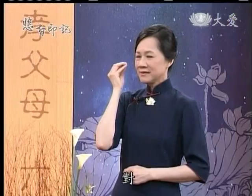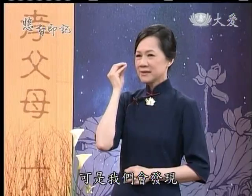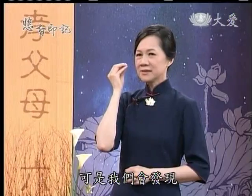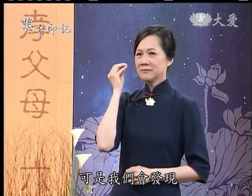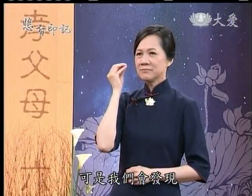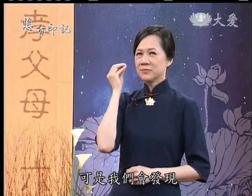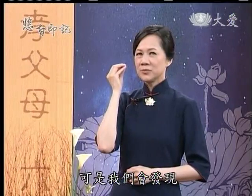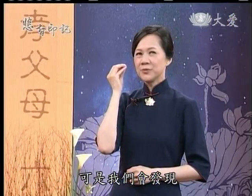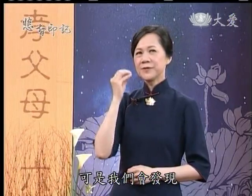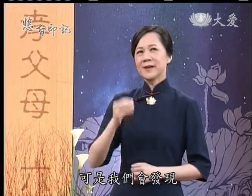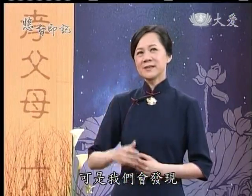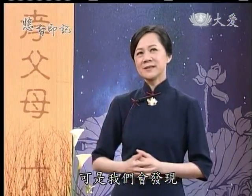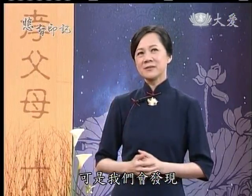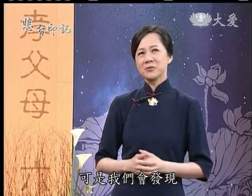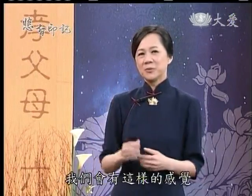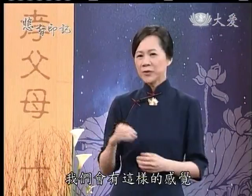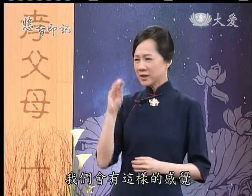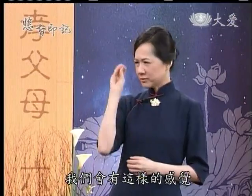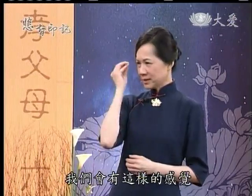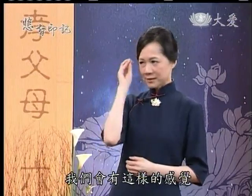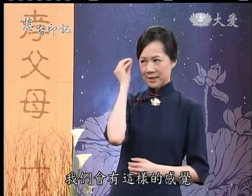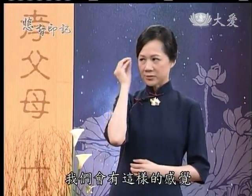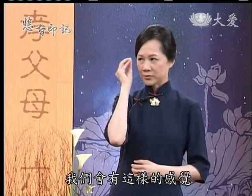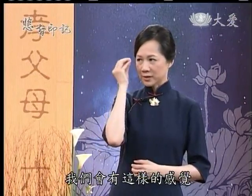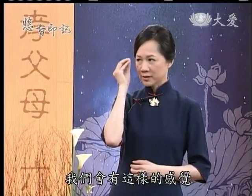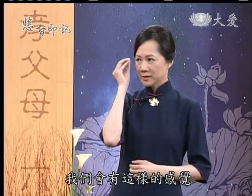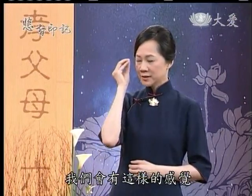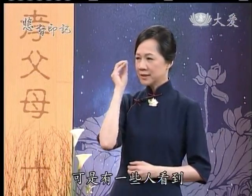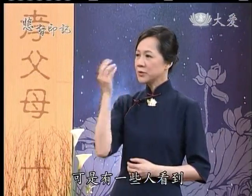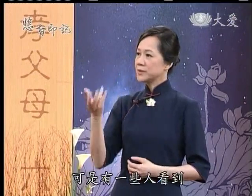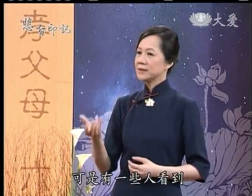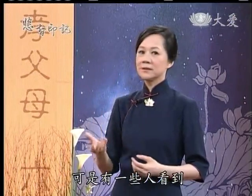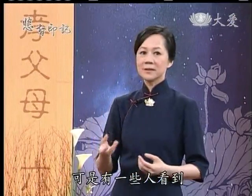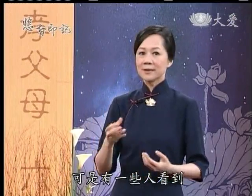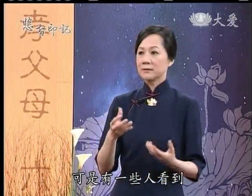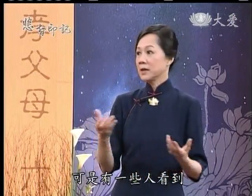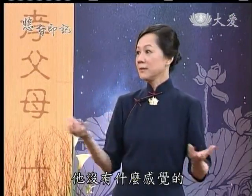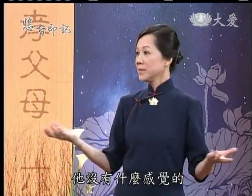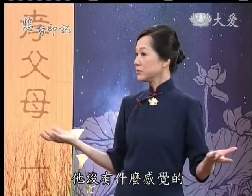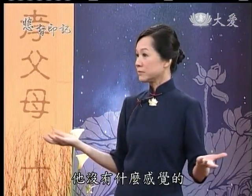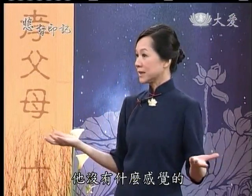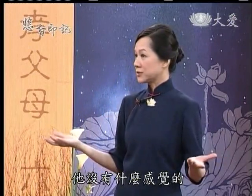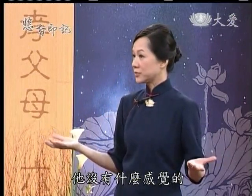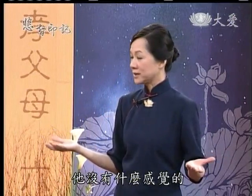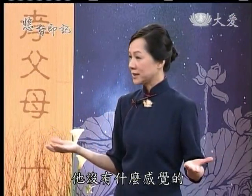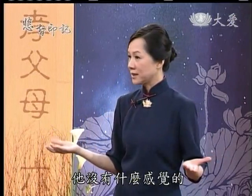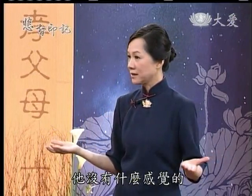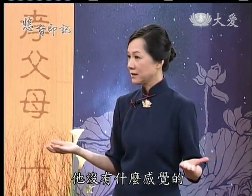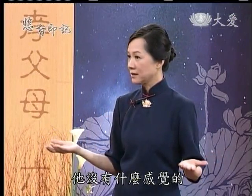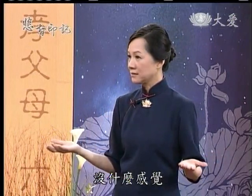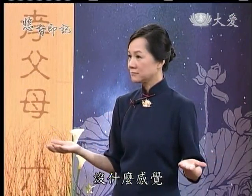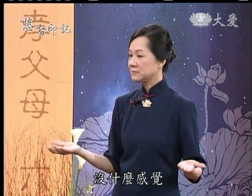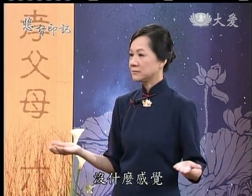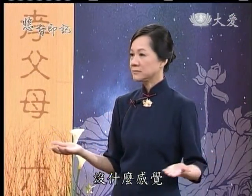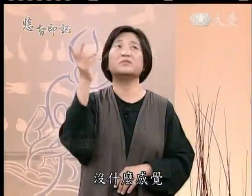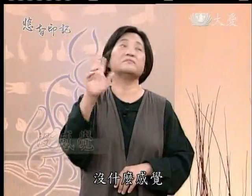可是 这样子， 我们会发现我们会有这样的感觉。嗯，可有一些人看到他没有什么感觉的耶。嗯， 没什么感觉。